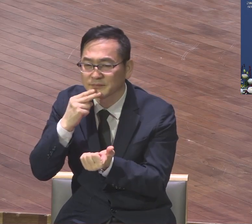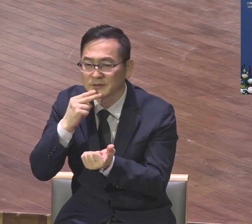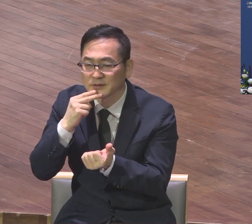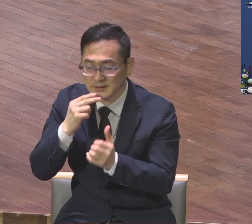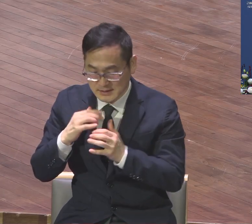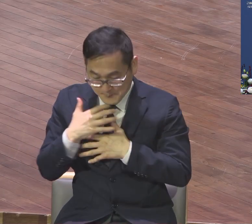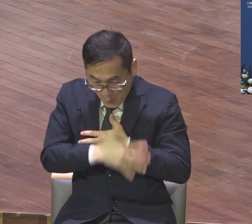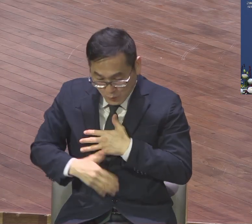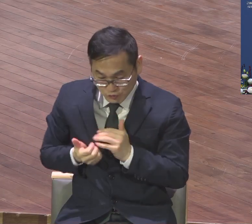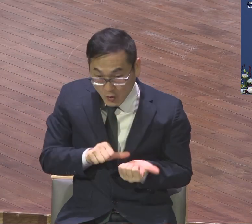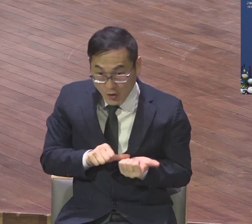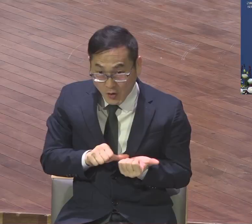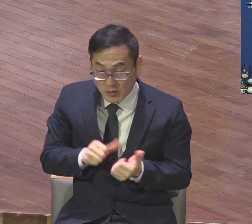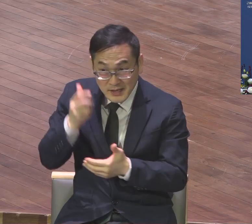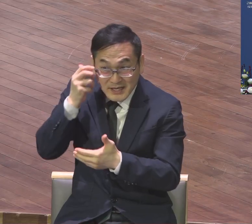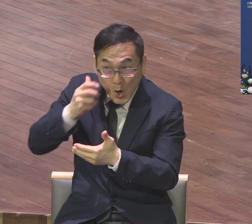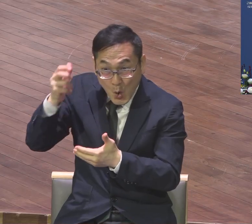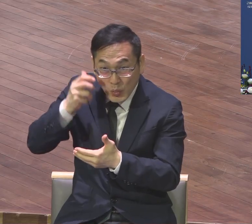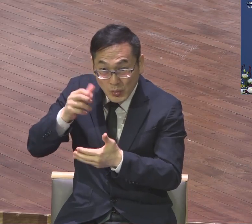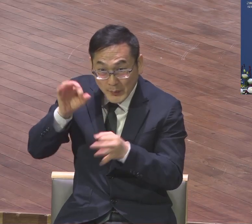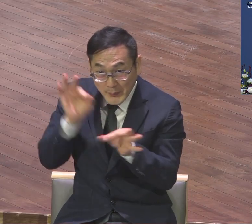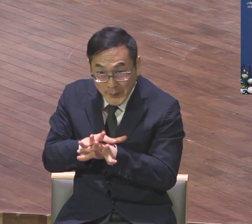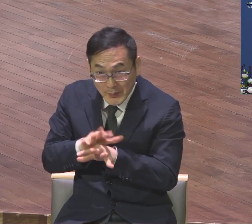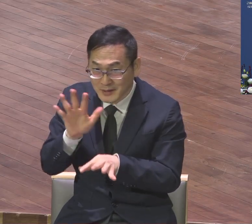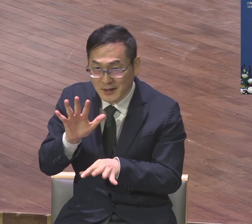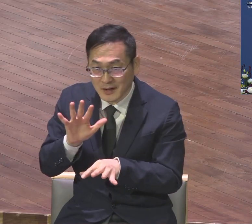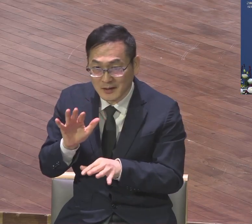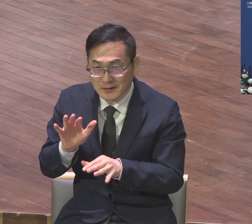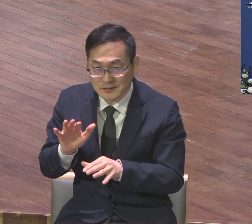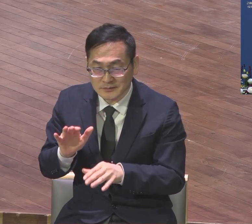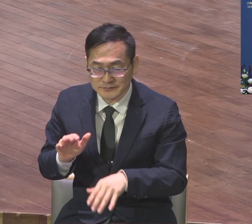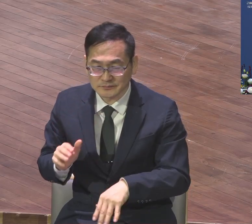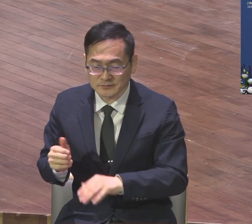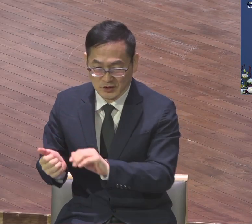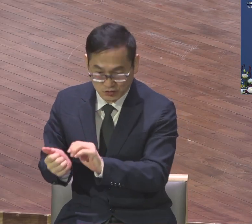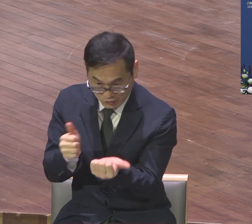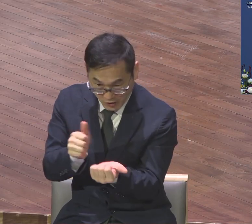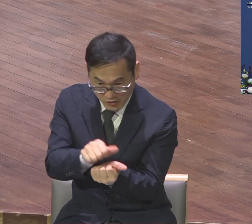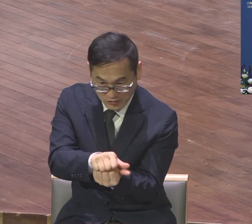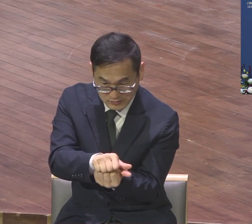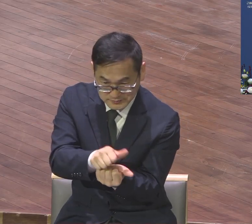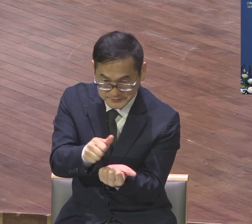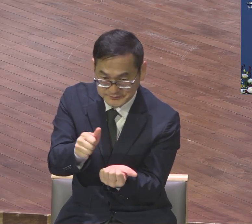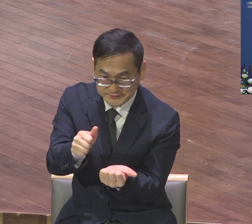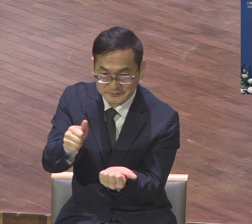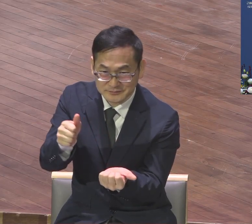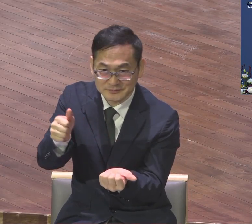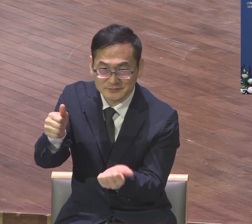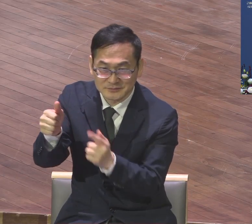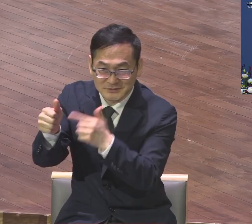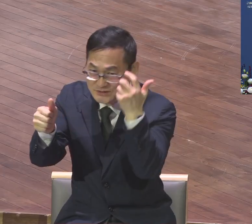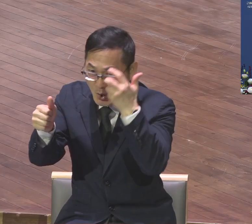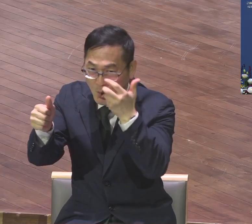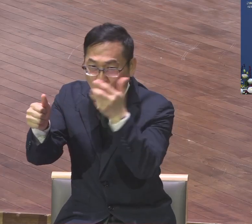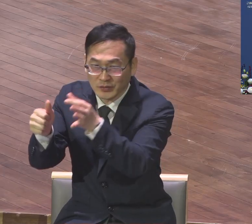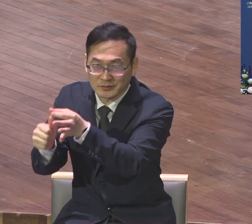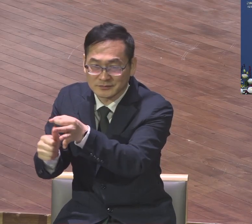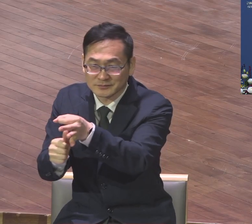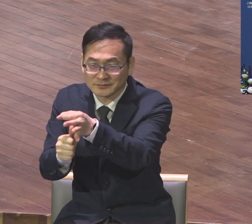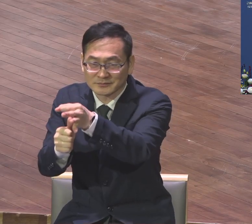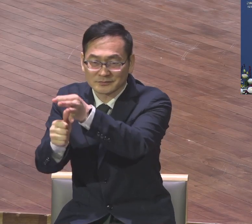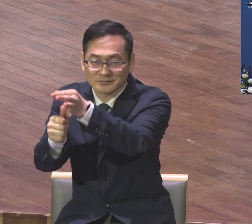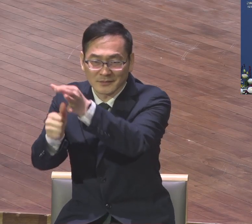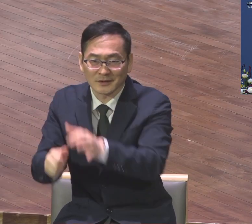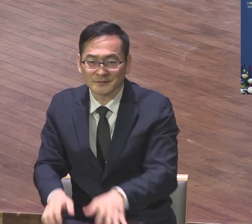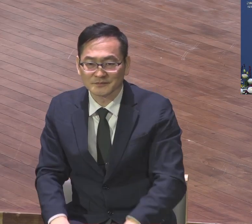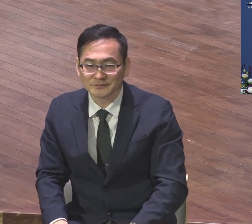해서 영혼이 없어지는 게 아니에요. 저 사람 죽었다 할 때는 영혼이 그 몸에서 떠난 거예요. 육과 영이 분리되는